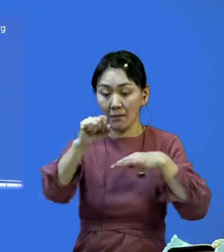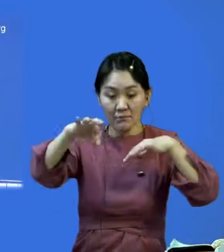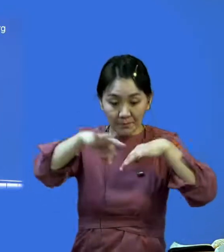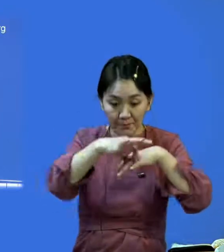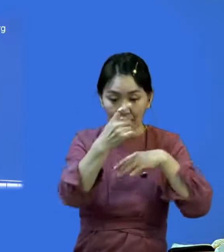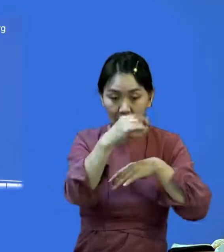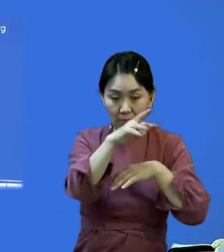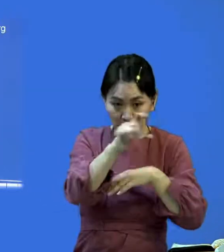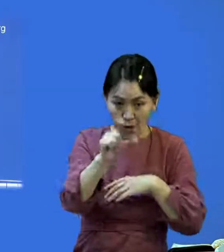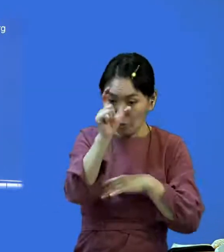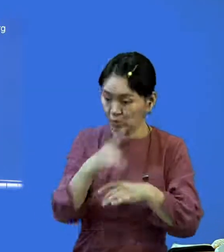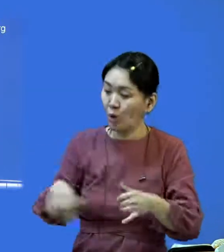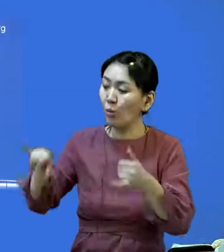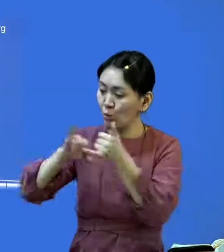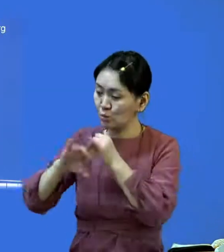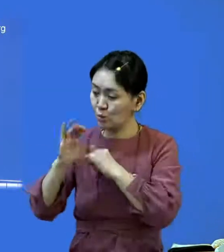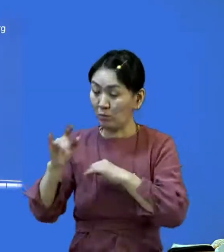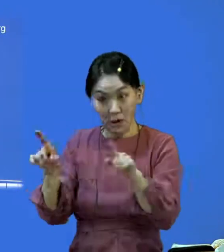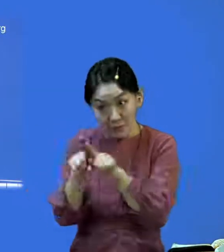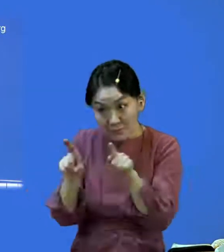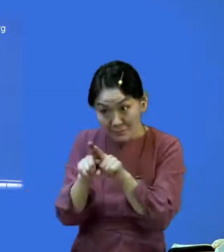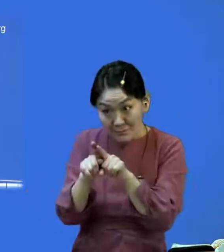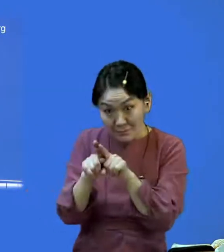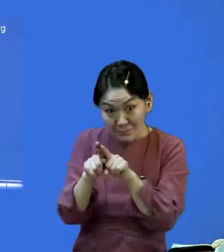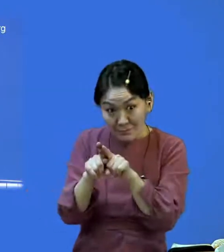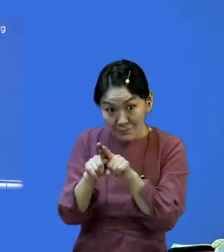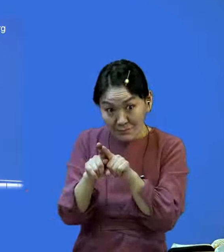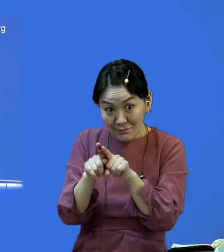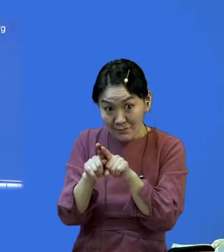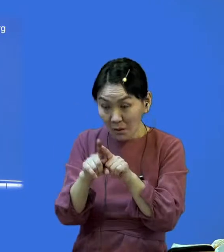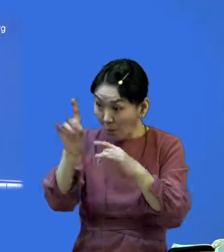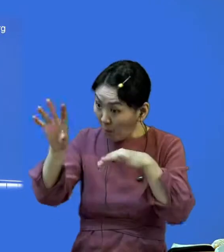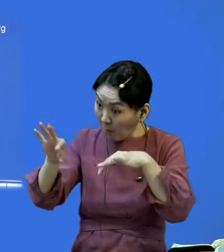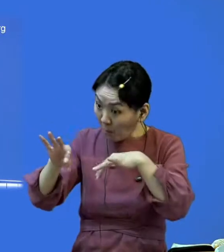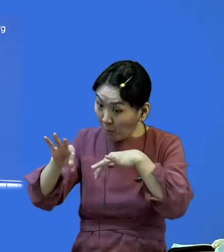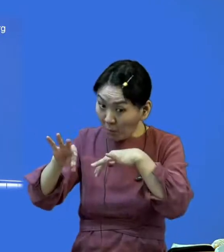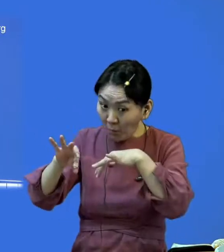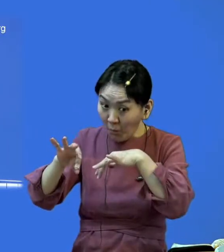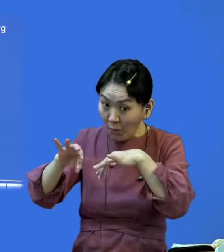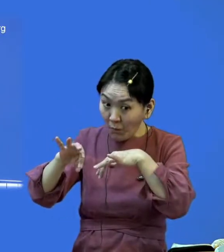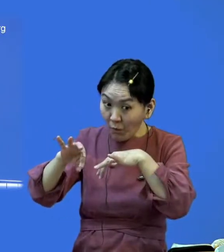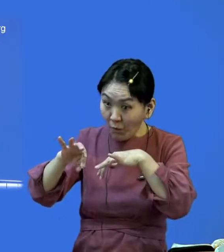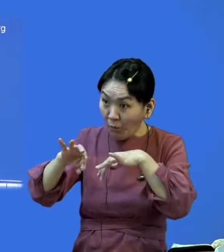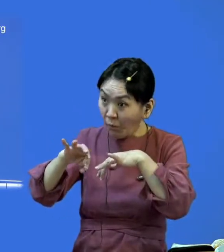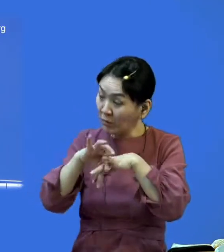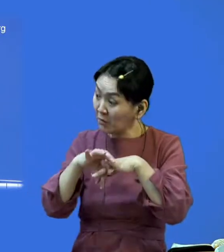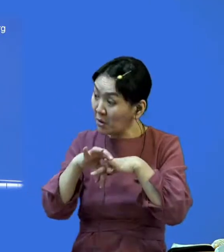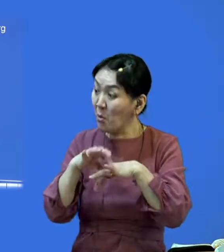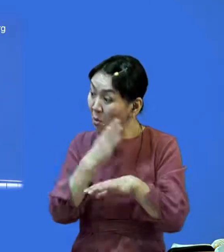юм зү. Хурмаа ийсэн юм уу? Үхчихэж л мэддэг юм байгаа юм зү. Яаж тэрий чи мэддэг?